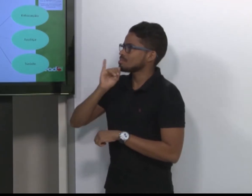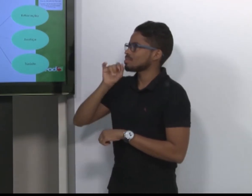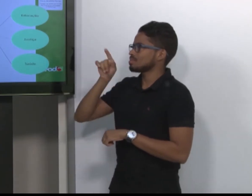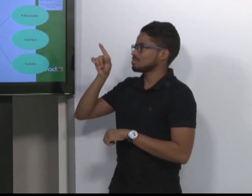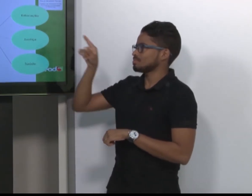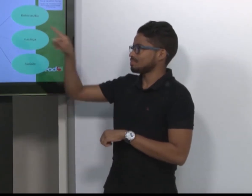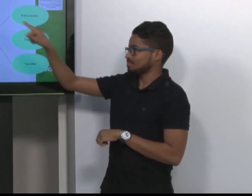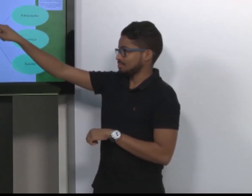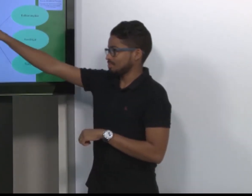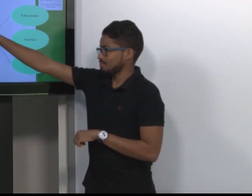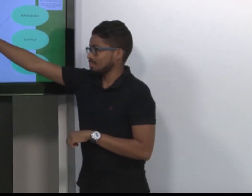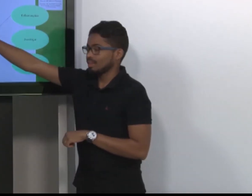Nós temos o